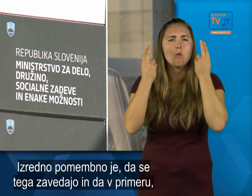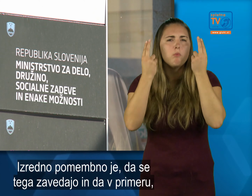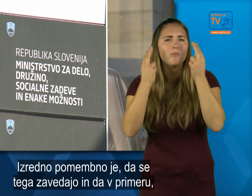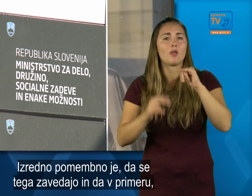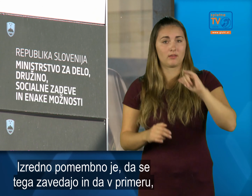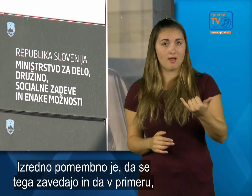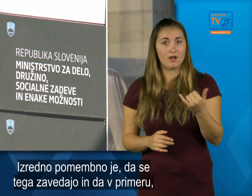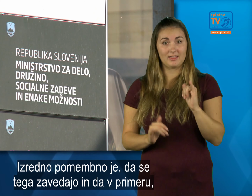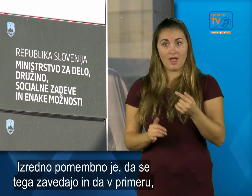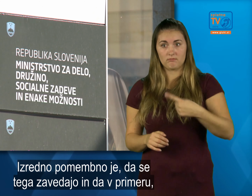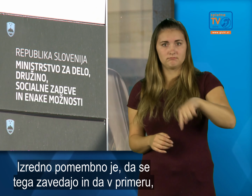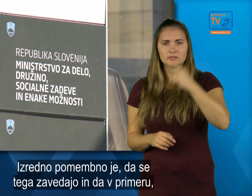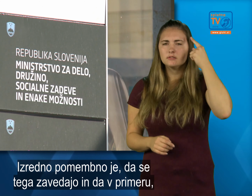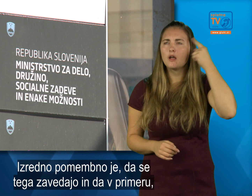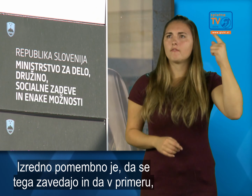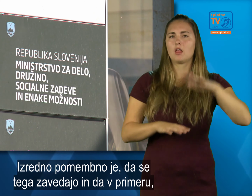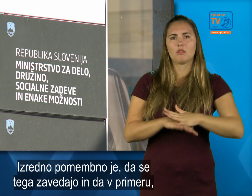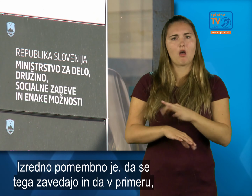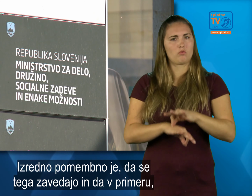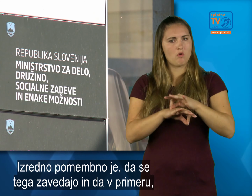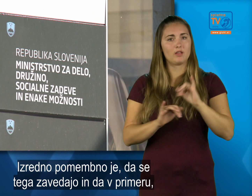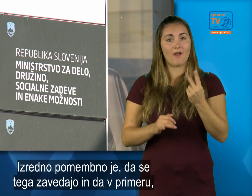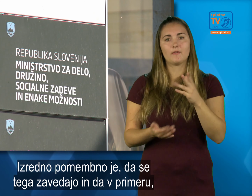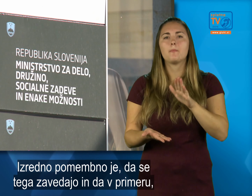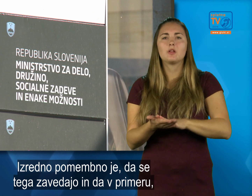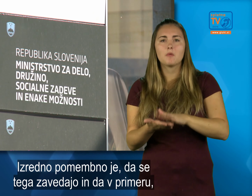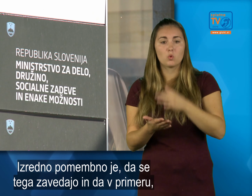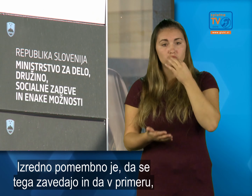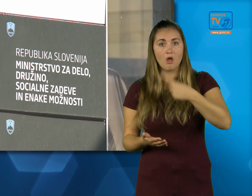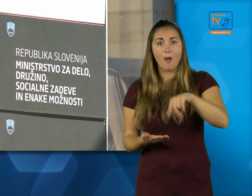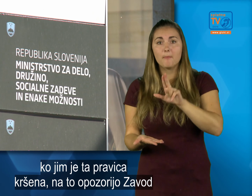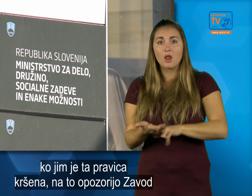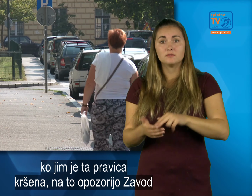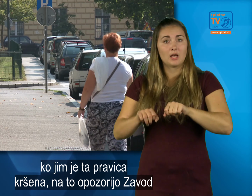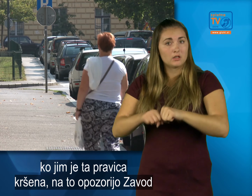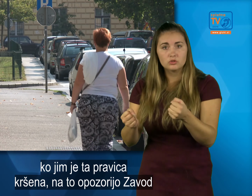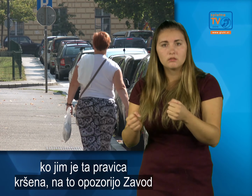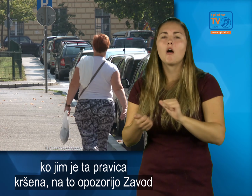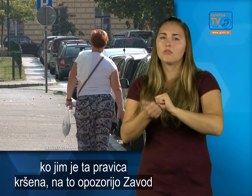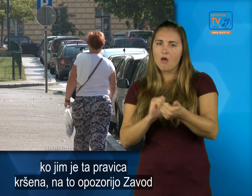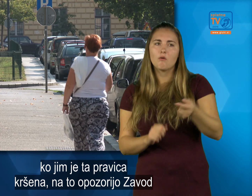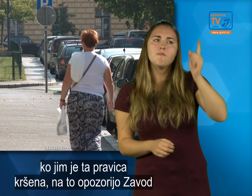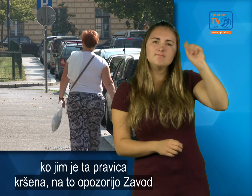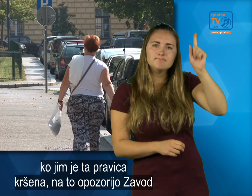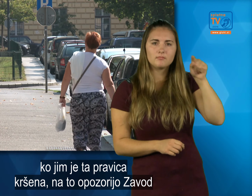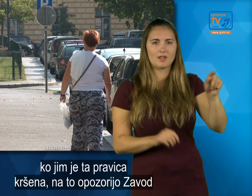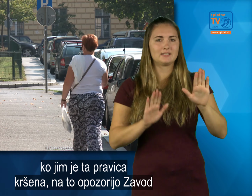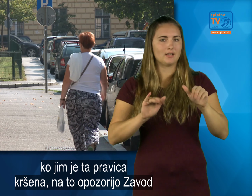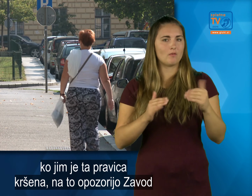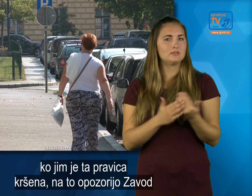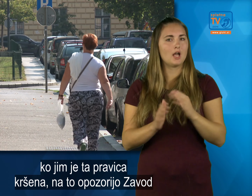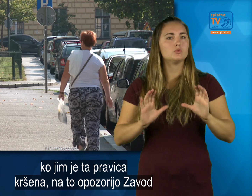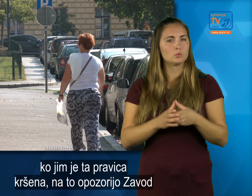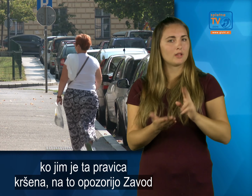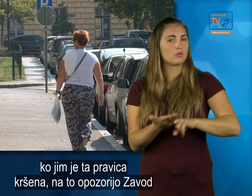Izredno pomembno je, da se tega zavedajo in da v primeru, ko jim je ta pravica kršena, na to opozorijo Zavod